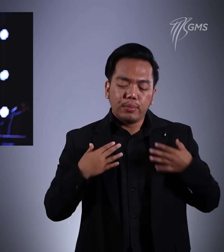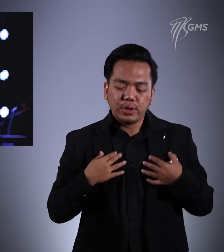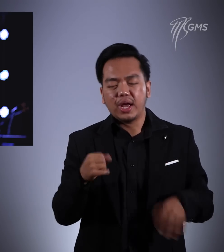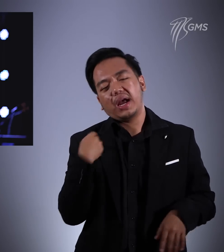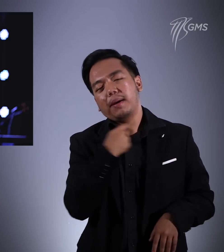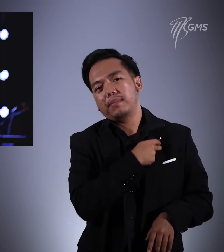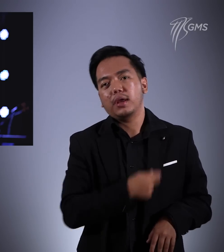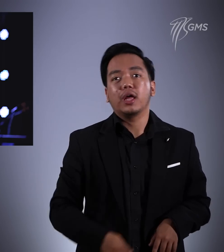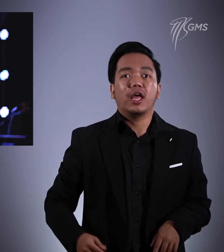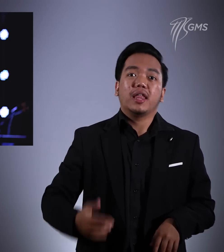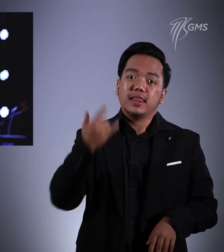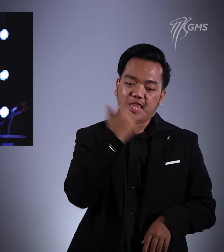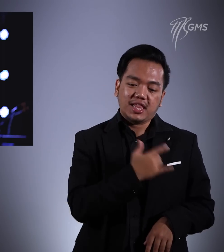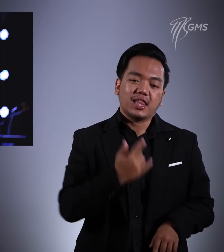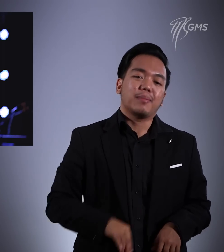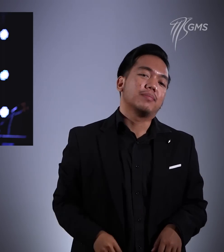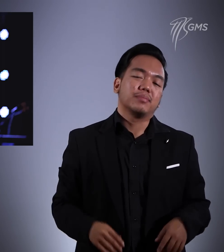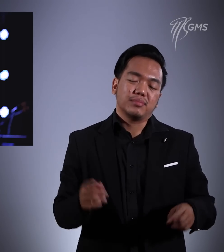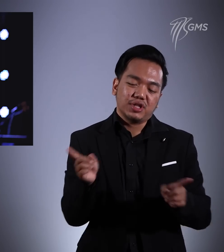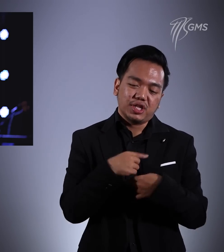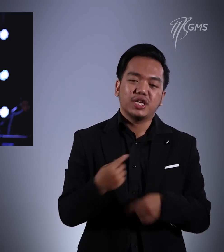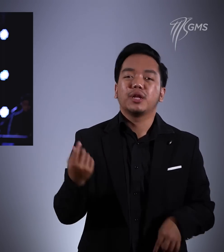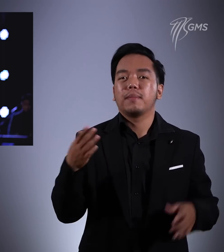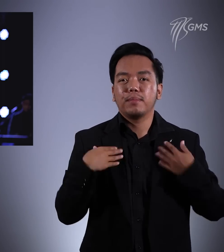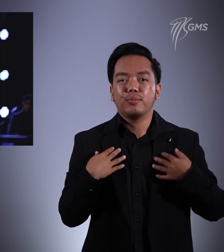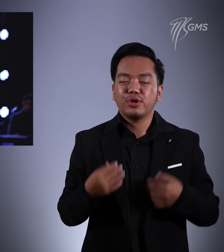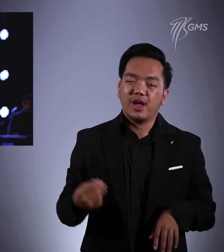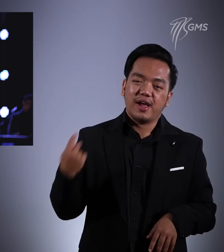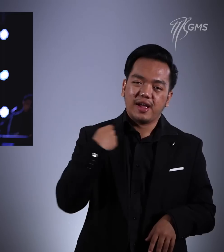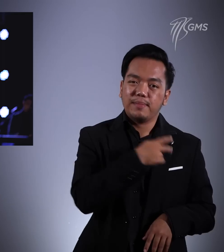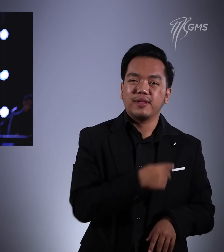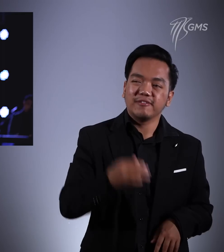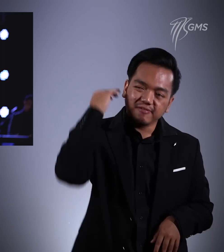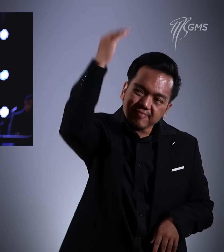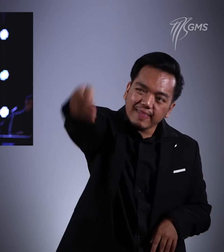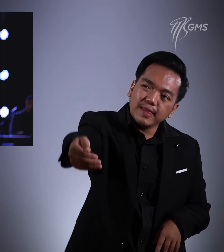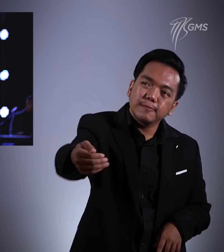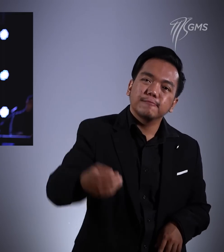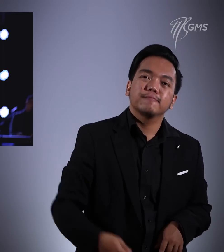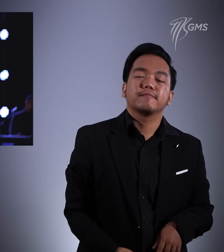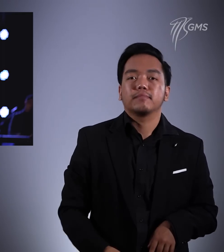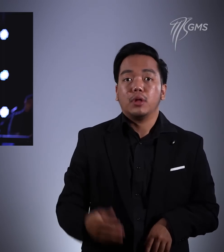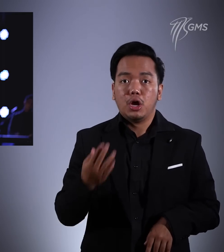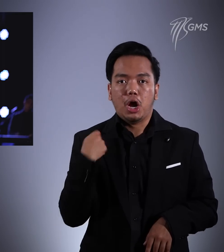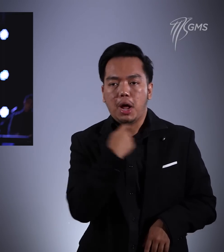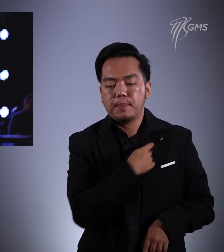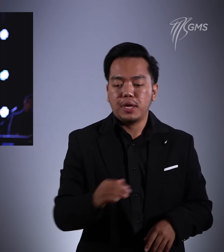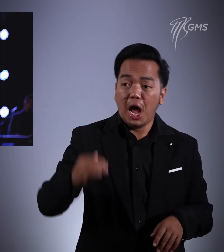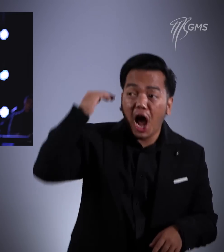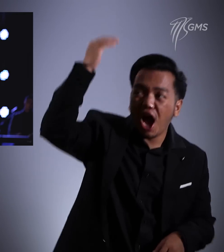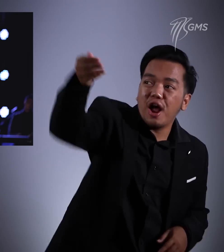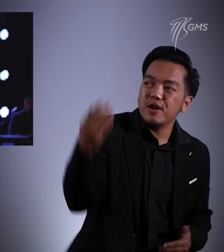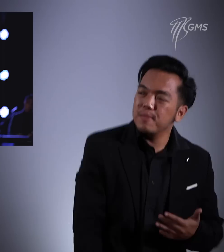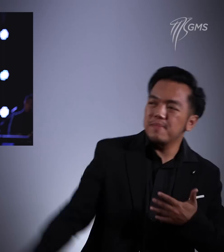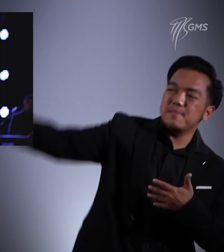tertunda, kami tulis dalam loh batu, supaya orang yang melihat sambil berlalu bisa ingat itu. Kami akan kembali ke Yerusalem. I'll be